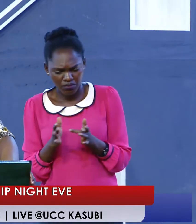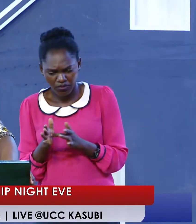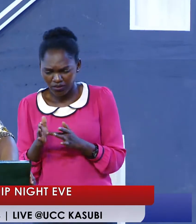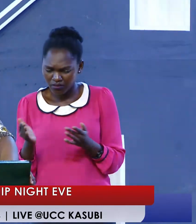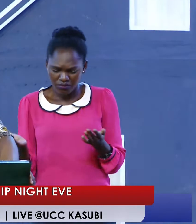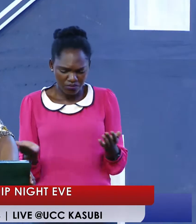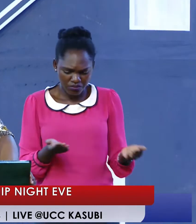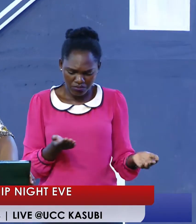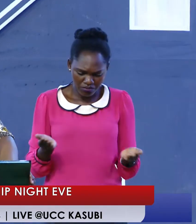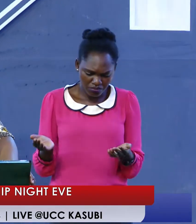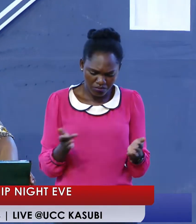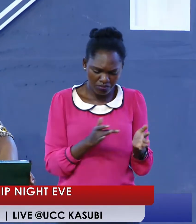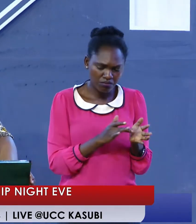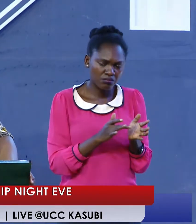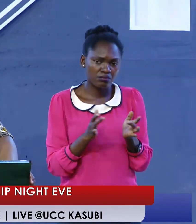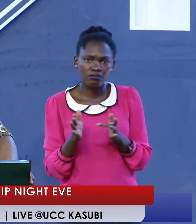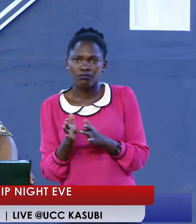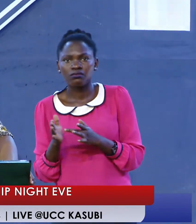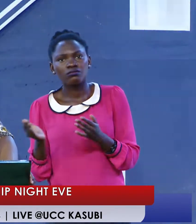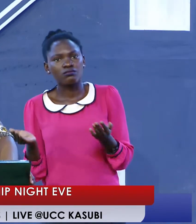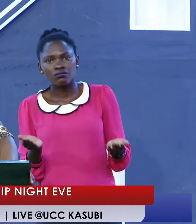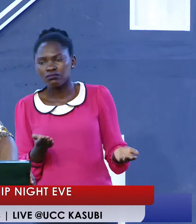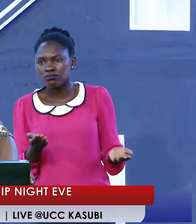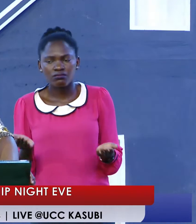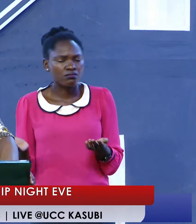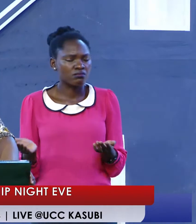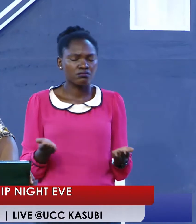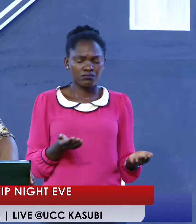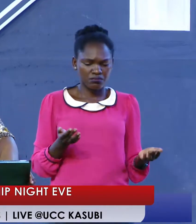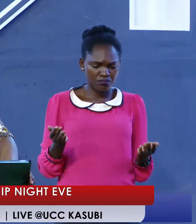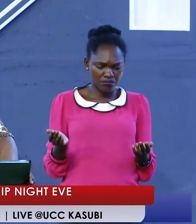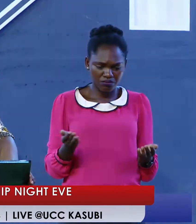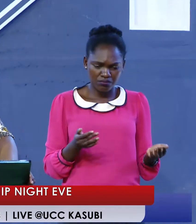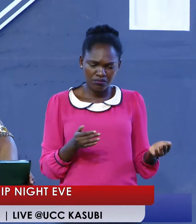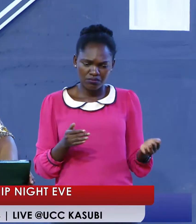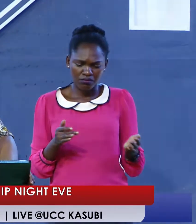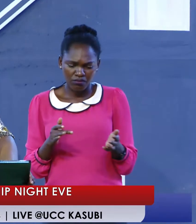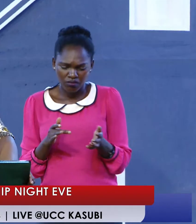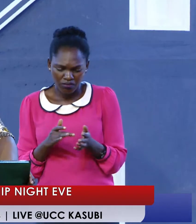Oliwa Yesu Oliwa